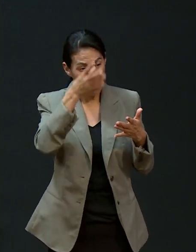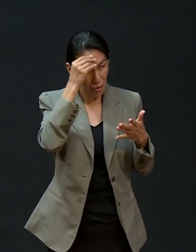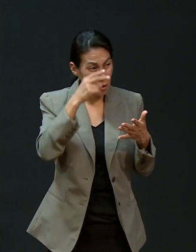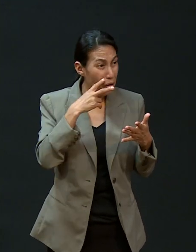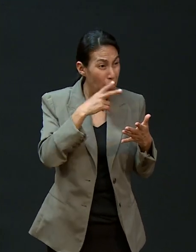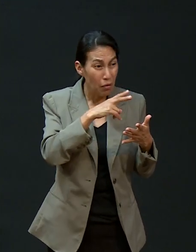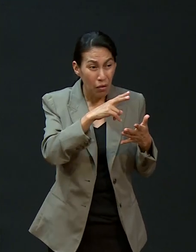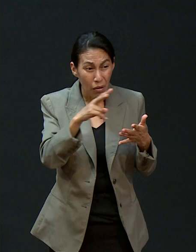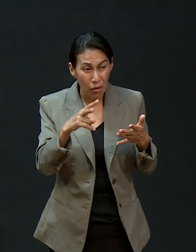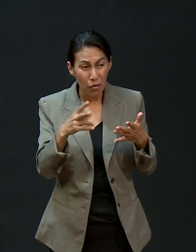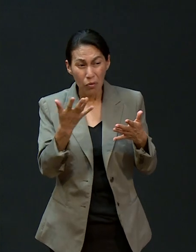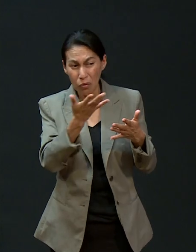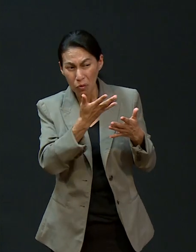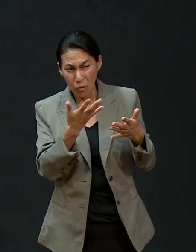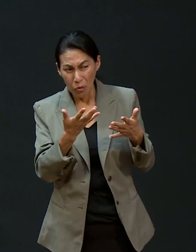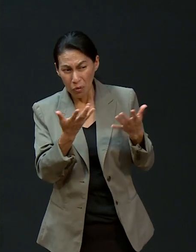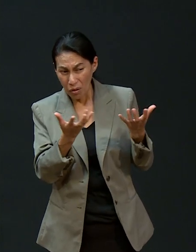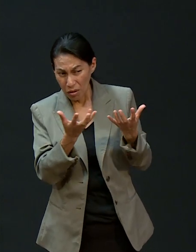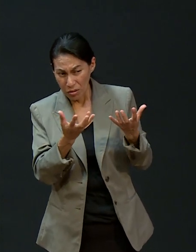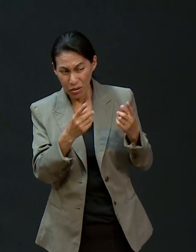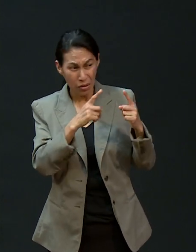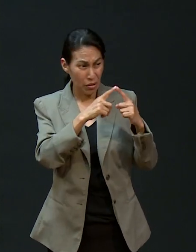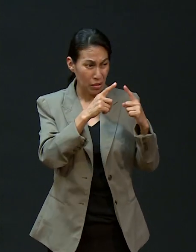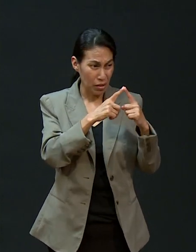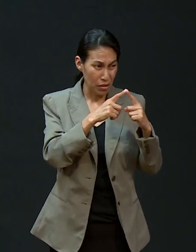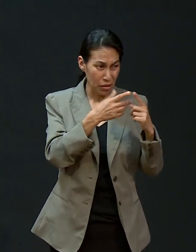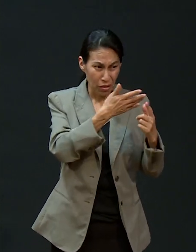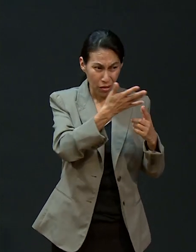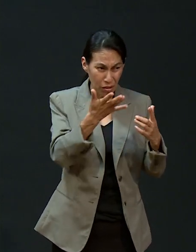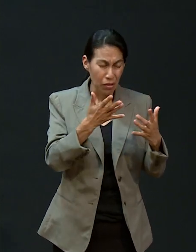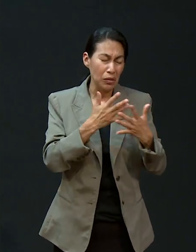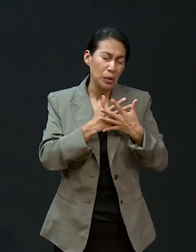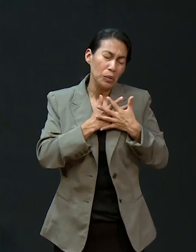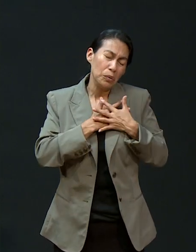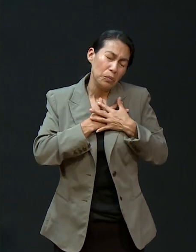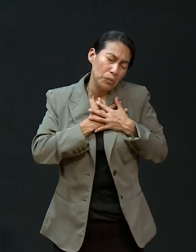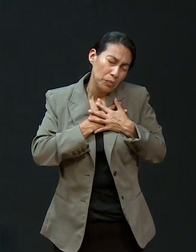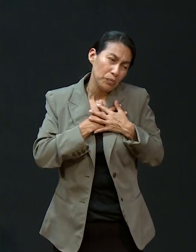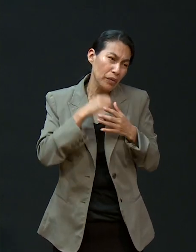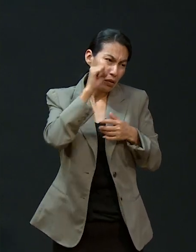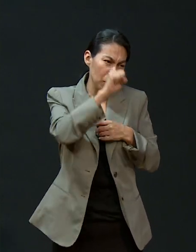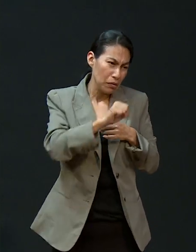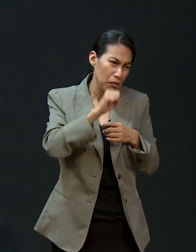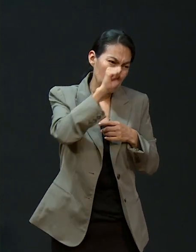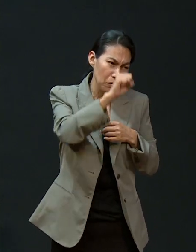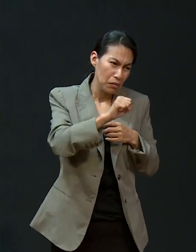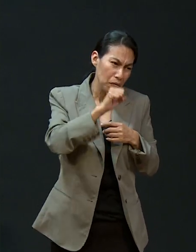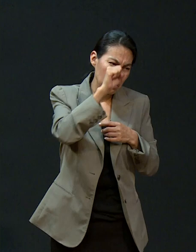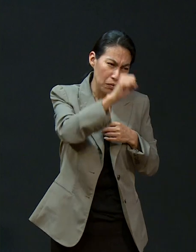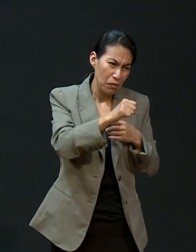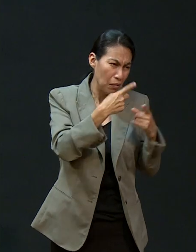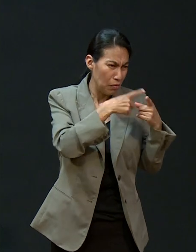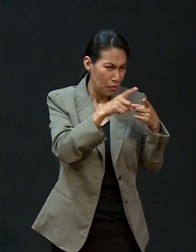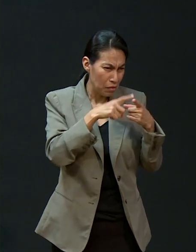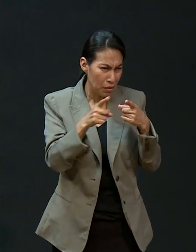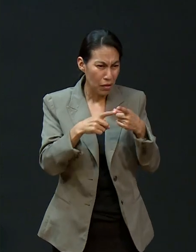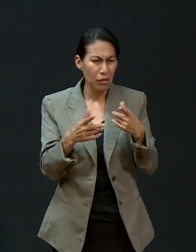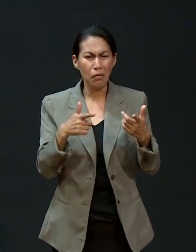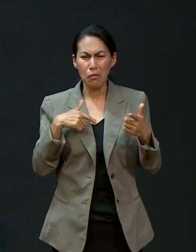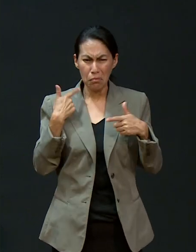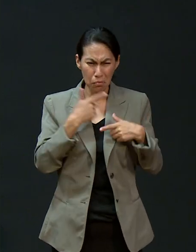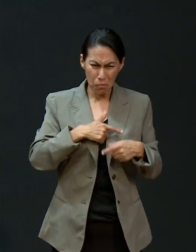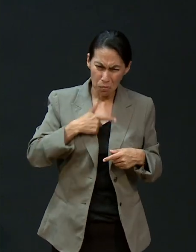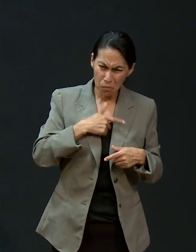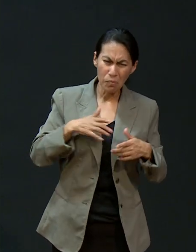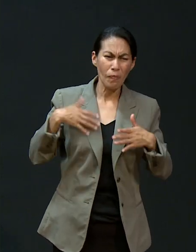viendo su cultura, viendo cómo funcionaba la iglesia aquí, que amo. Los sábados iba con ellos en la